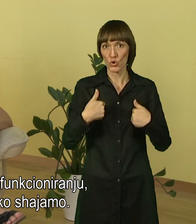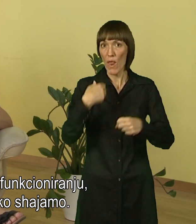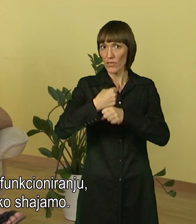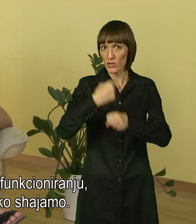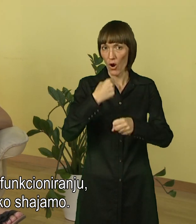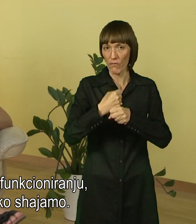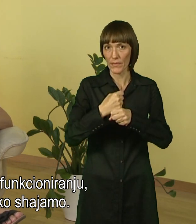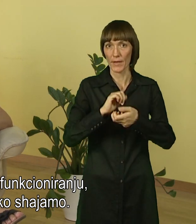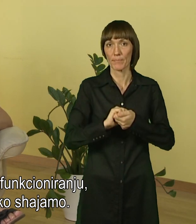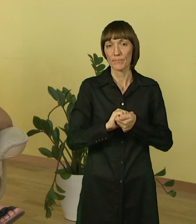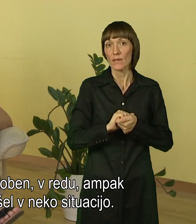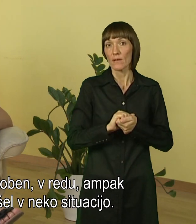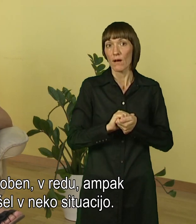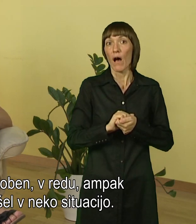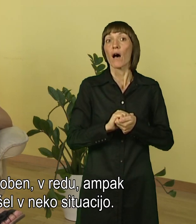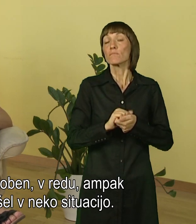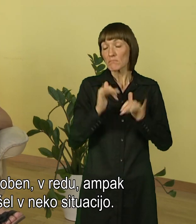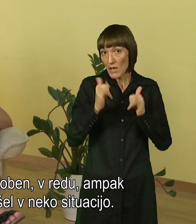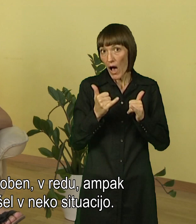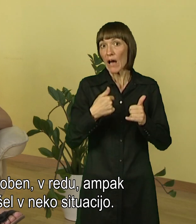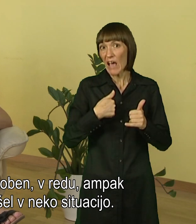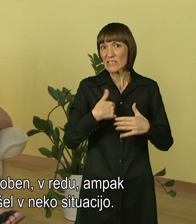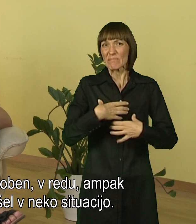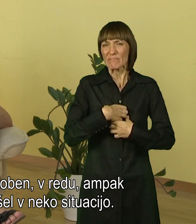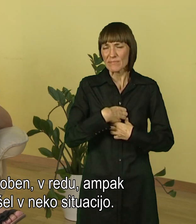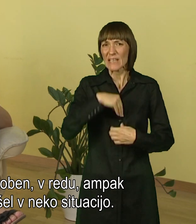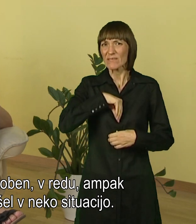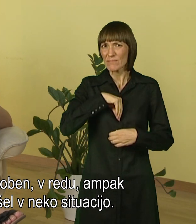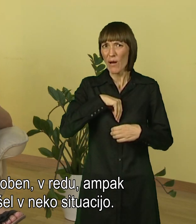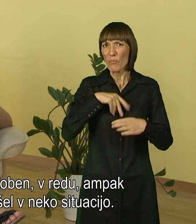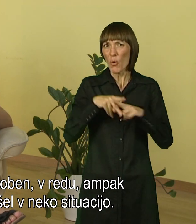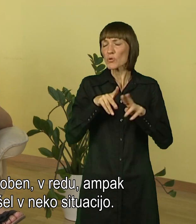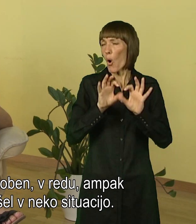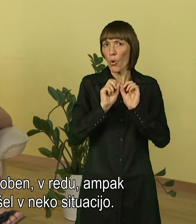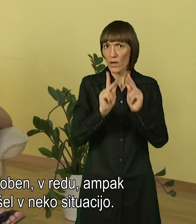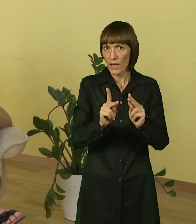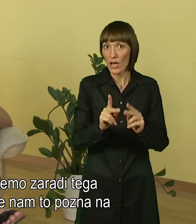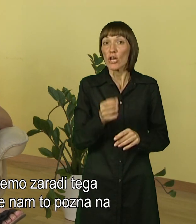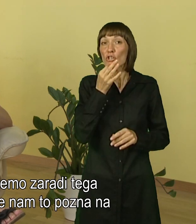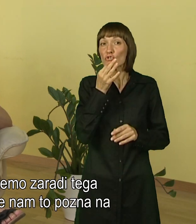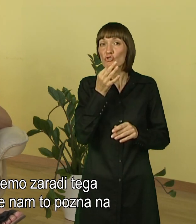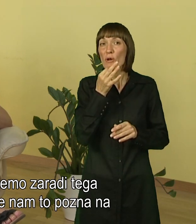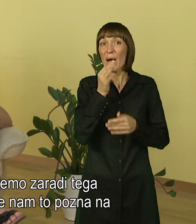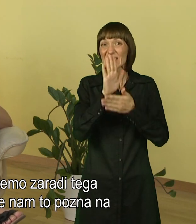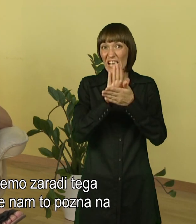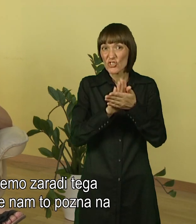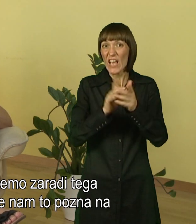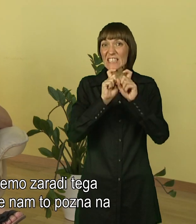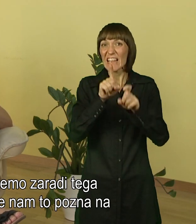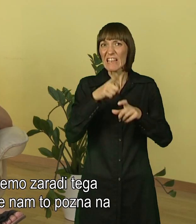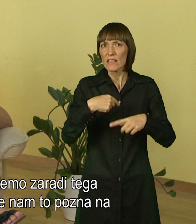Se pravi, da mi lahko shajamo. Se pravi, sem tesnoben, v redu, ampak jaz bom šel vseeno v neko situacijo. Ker pa se začnemo zaradi